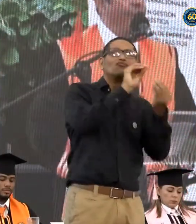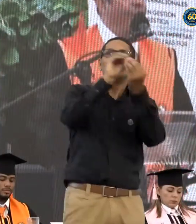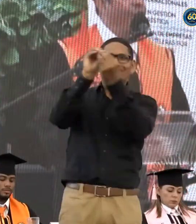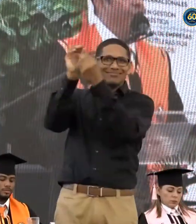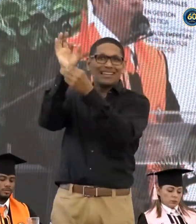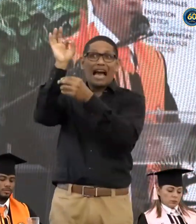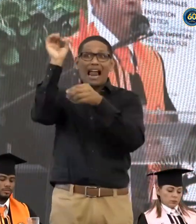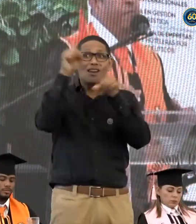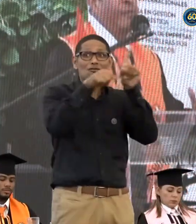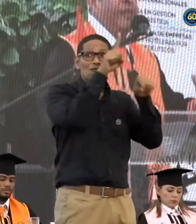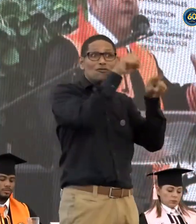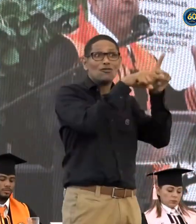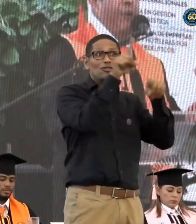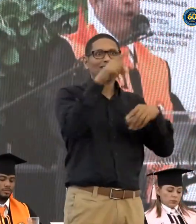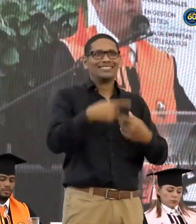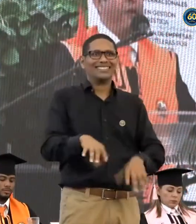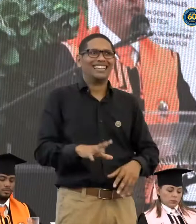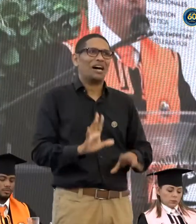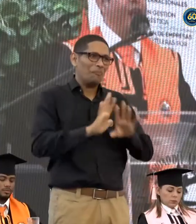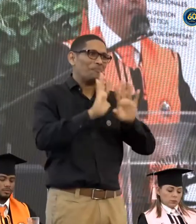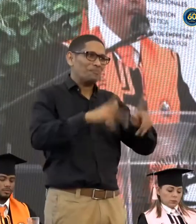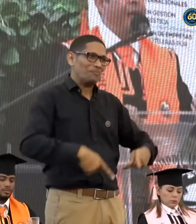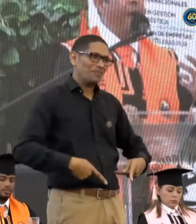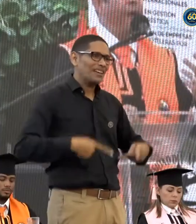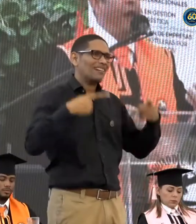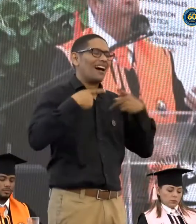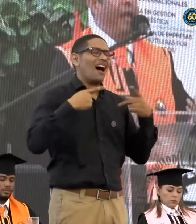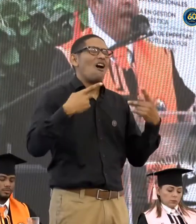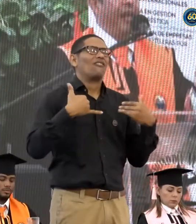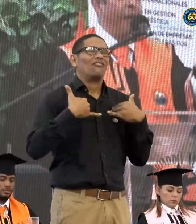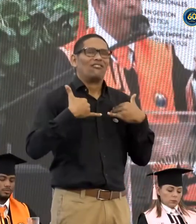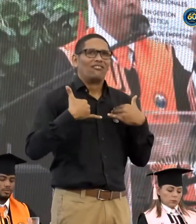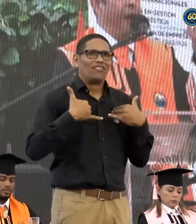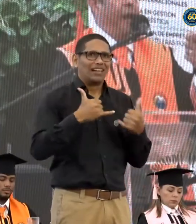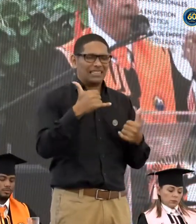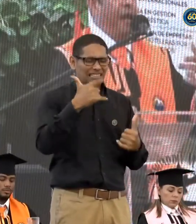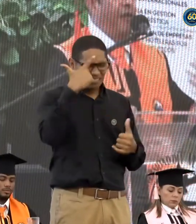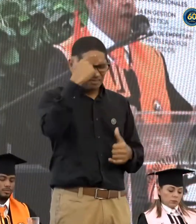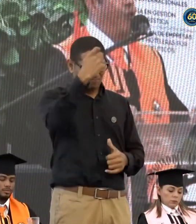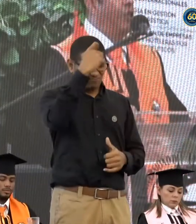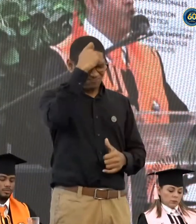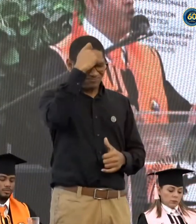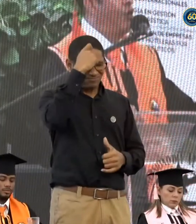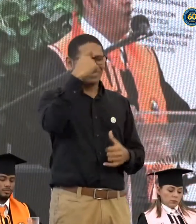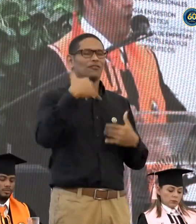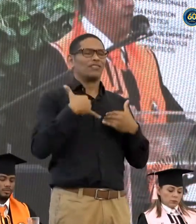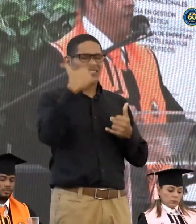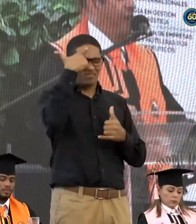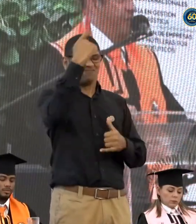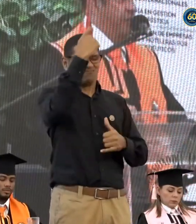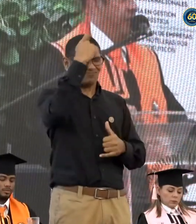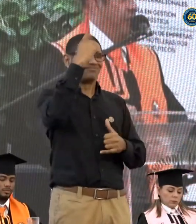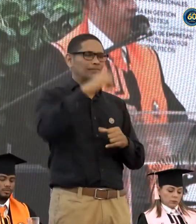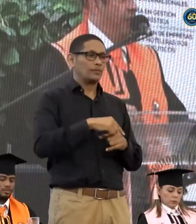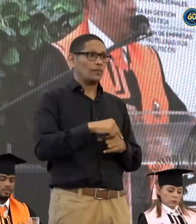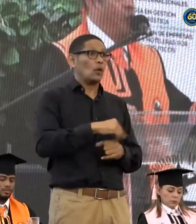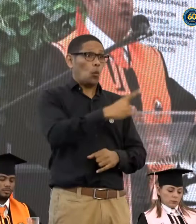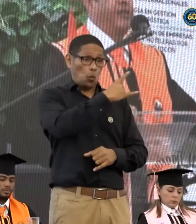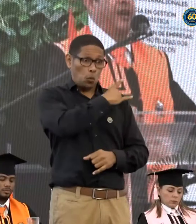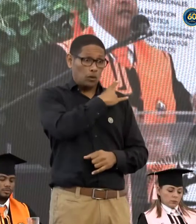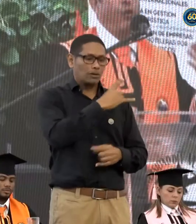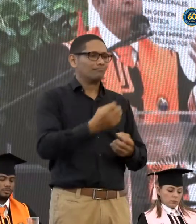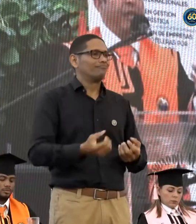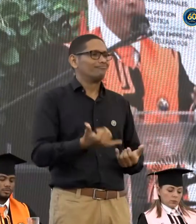pero los momentos de la vida Que más vale la pena y que más vale la pena llevar contados son los que nos hacen felices esta universidad seguramente